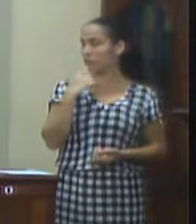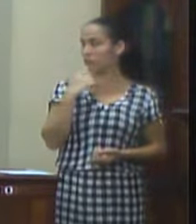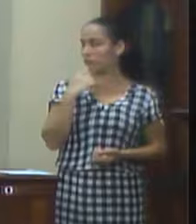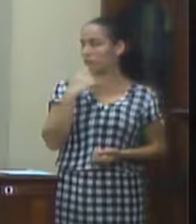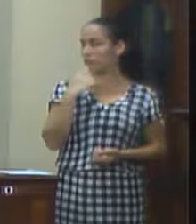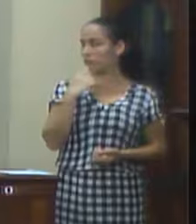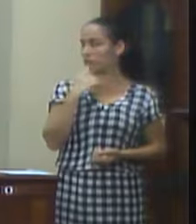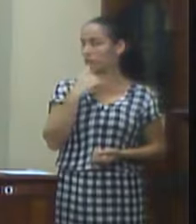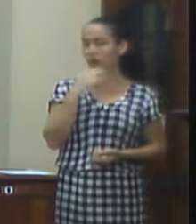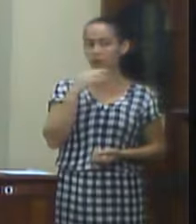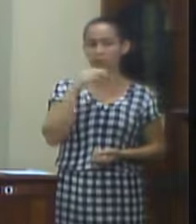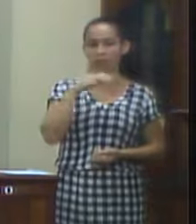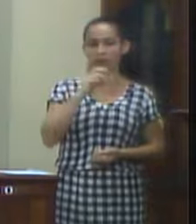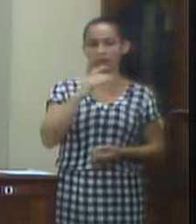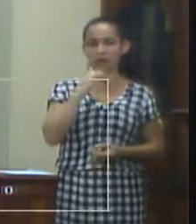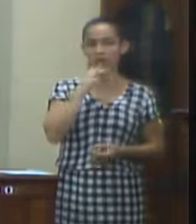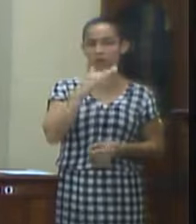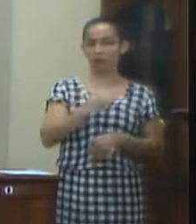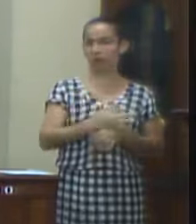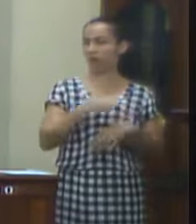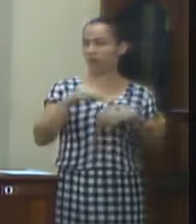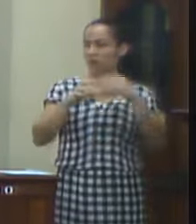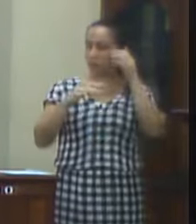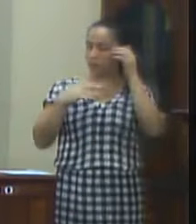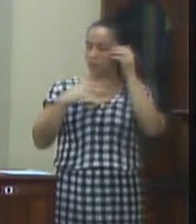Marcelo não se encontra. Marquinho.